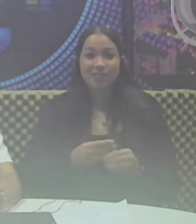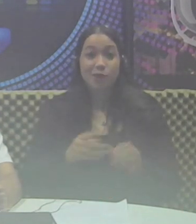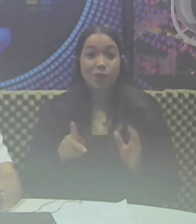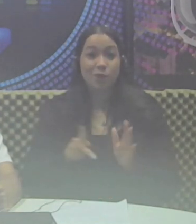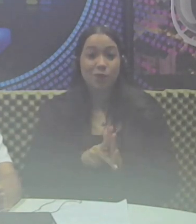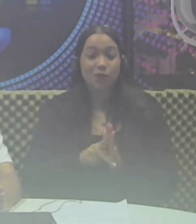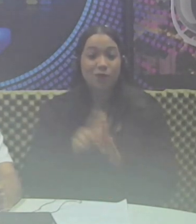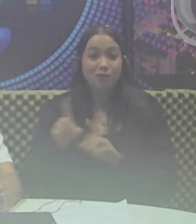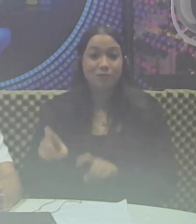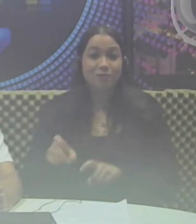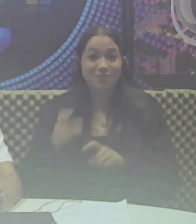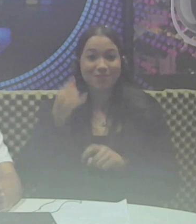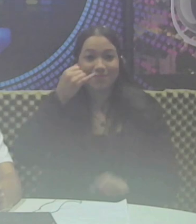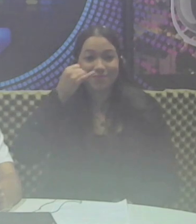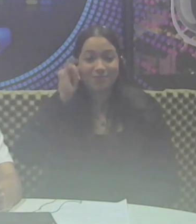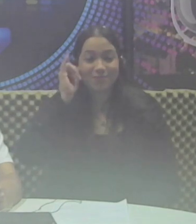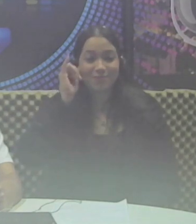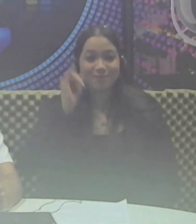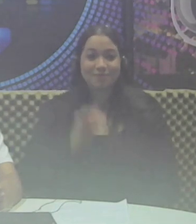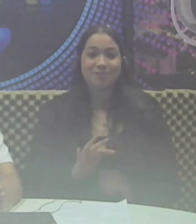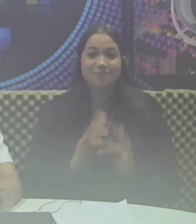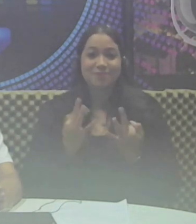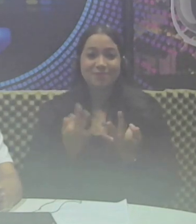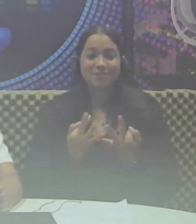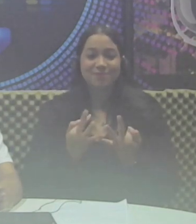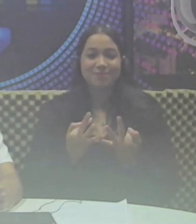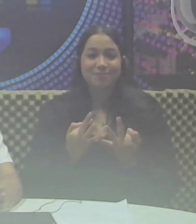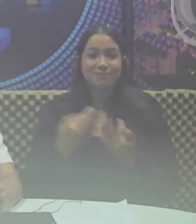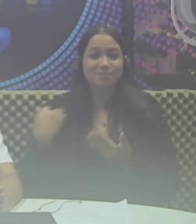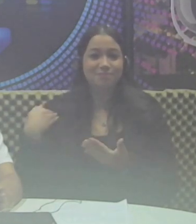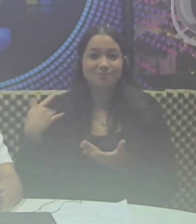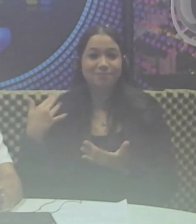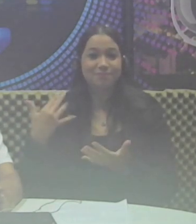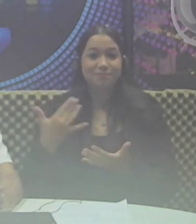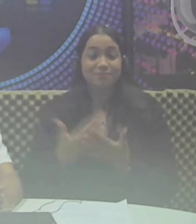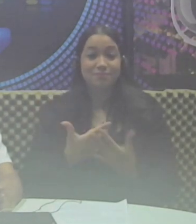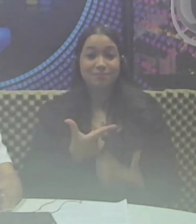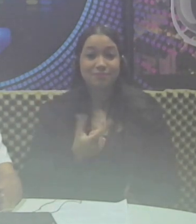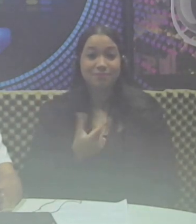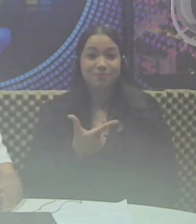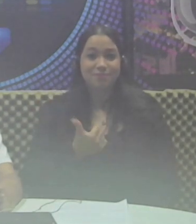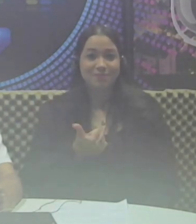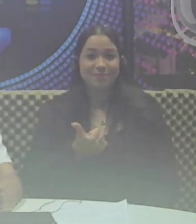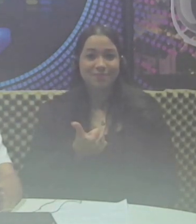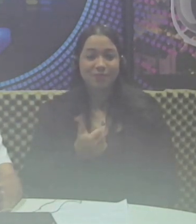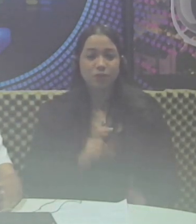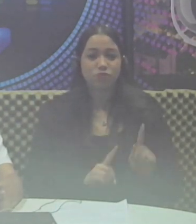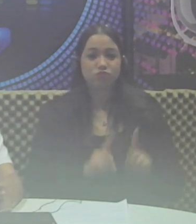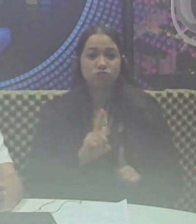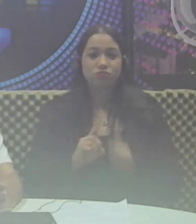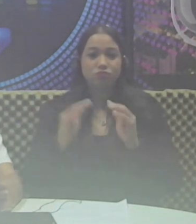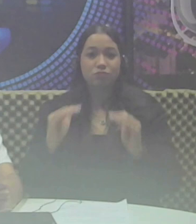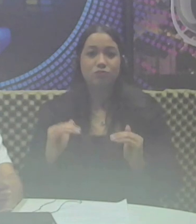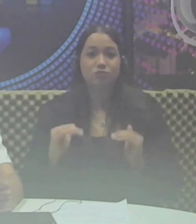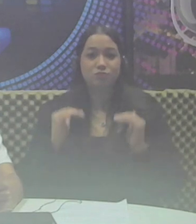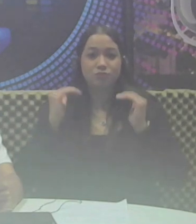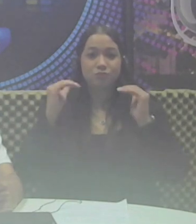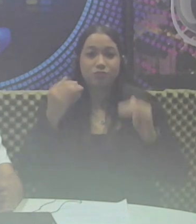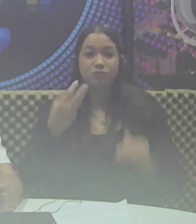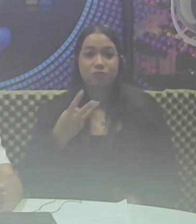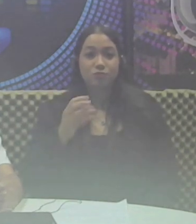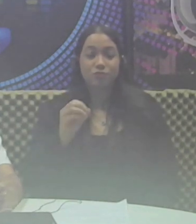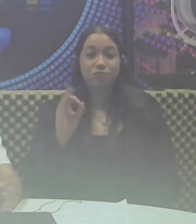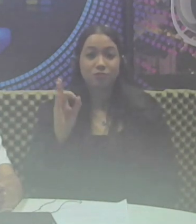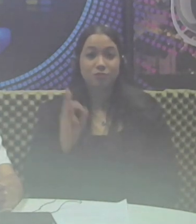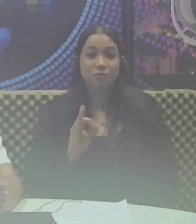provenientes da agricultura familiar. Como vem ocorrendo desde 2021, esse índice está acima dos 30%